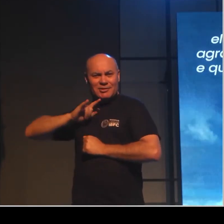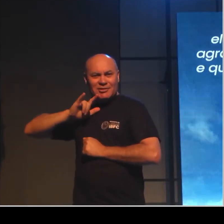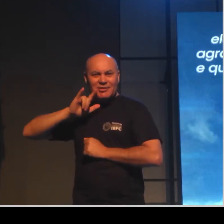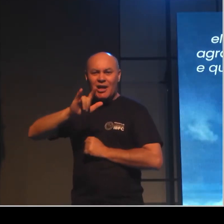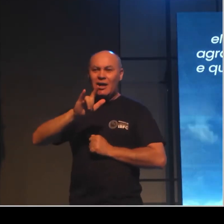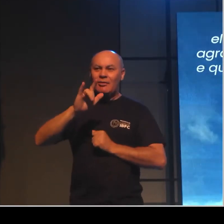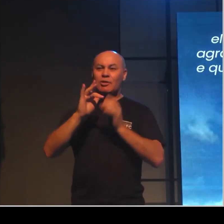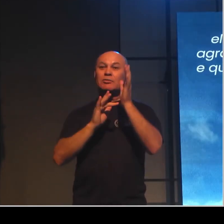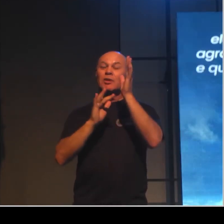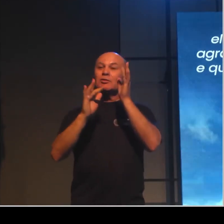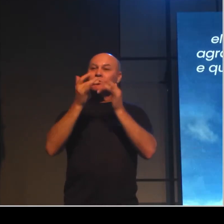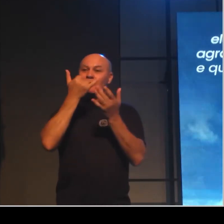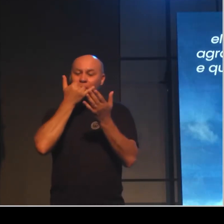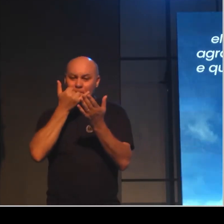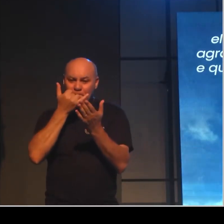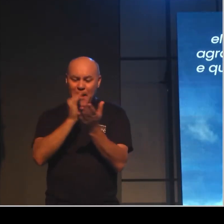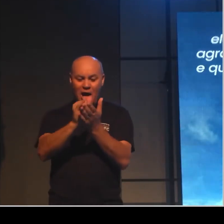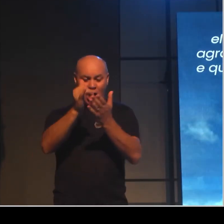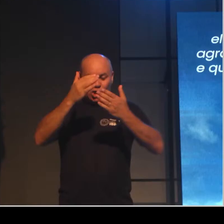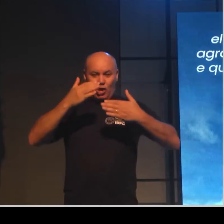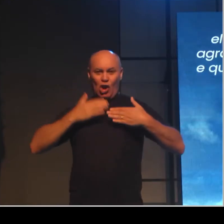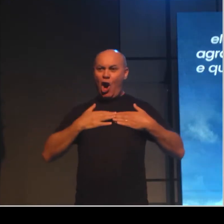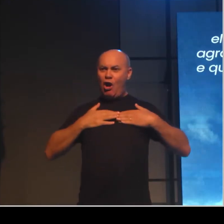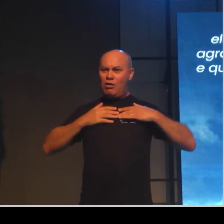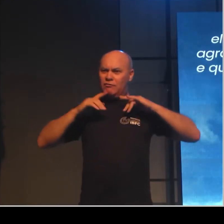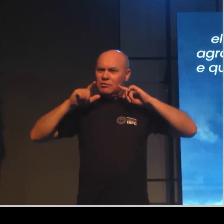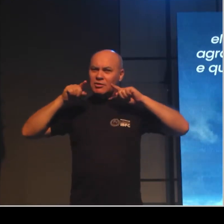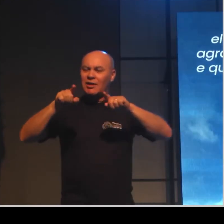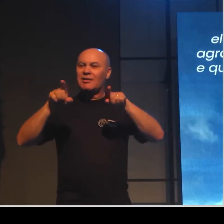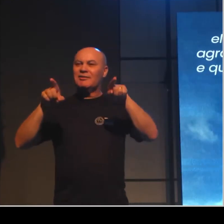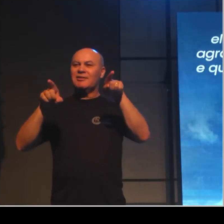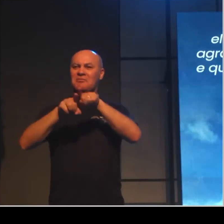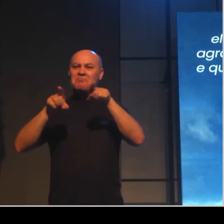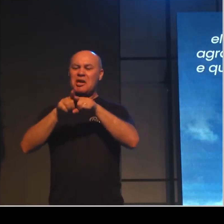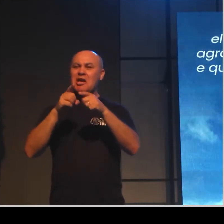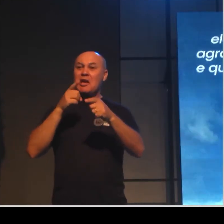pensem a meu respeito, não importa o cheiro que eu tive, o que eu fiz na minha